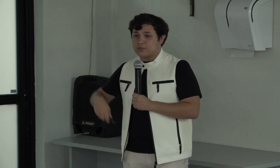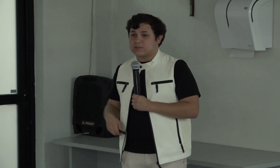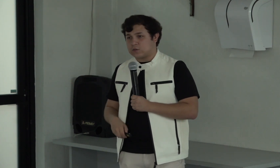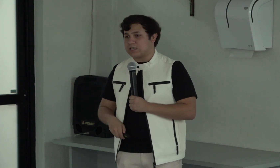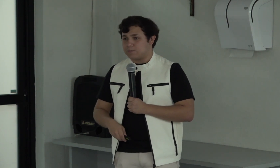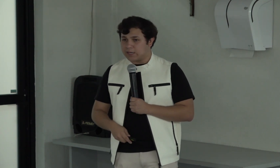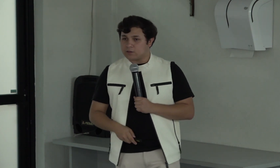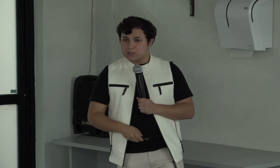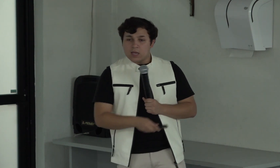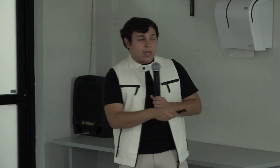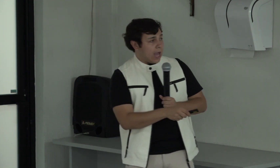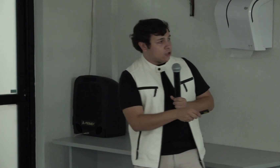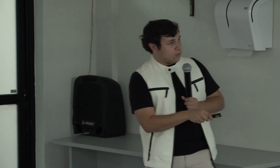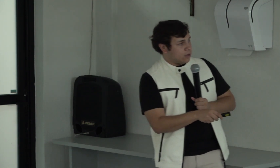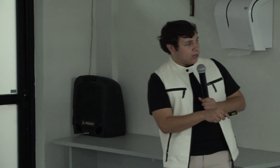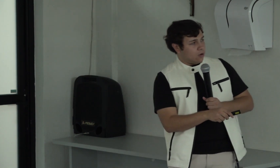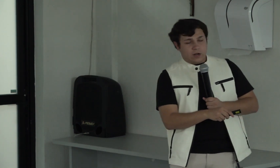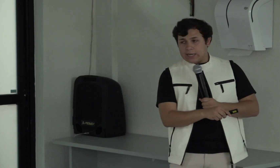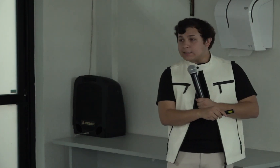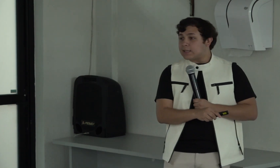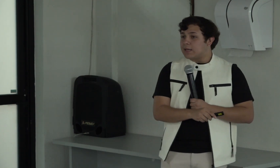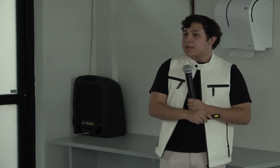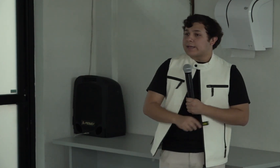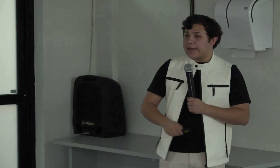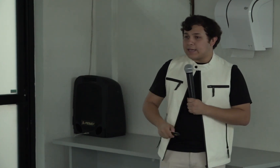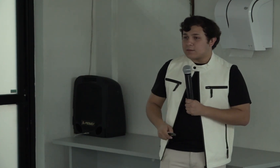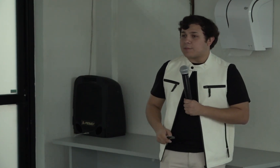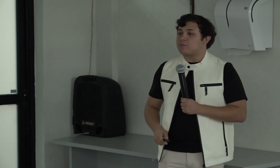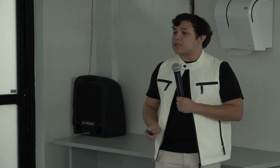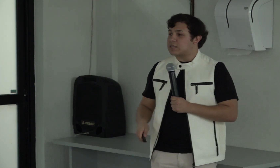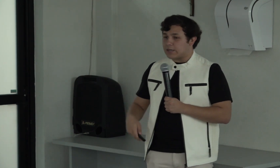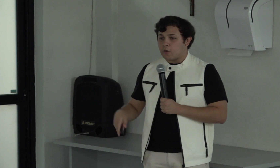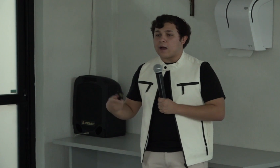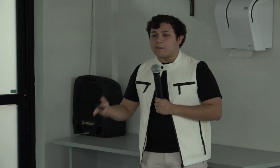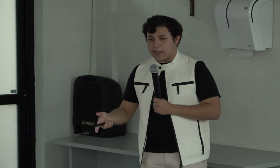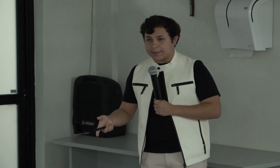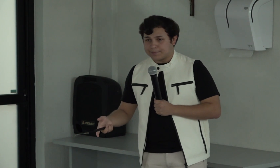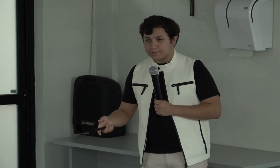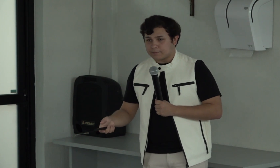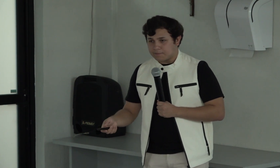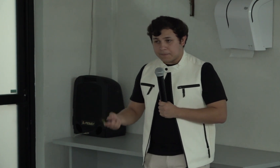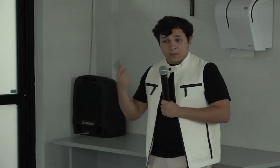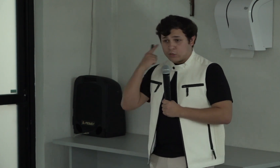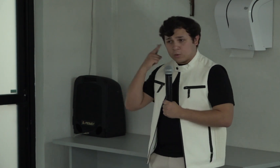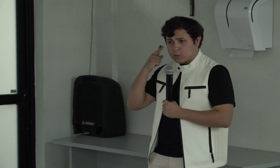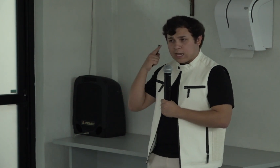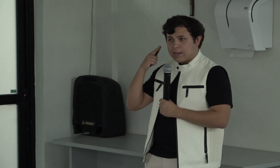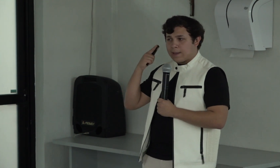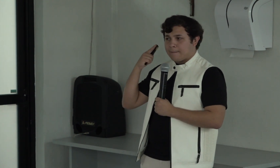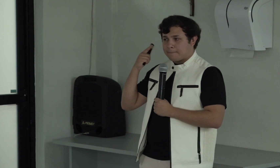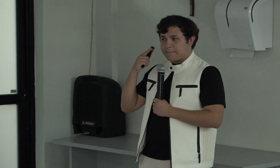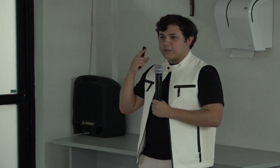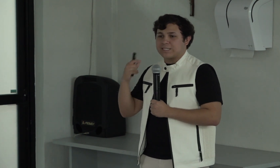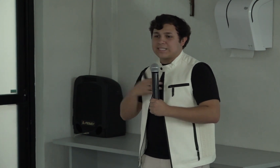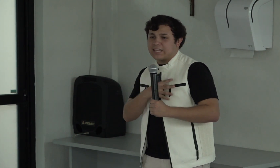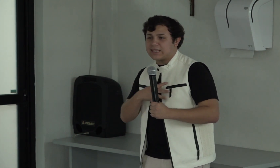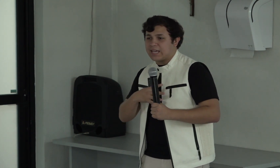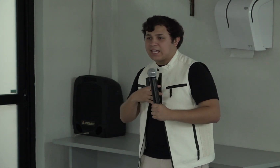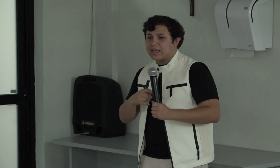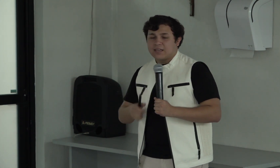estos aspectos. Hay otro modelo oralista que es, vamos a hacerlo hablar. No escucha, pero sí siente. Entonces si